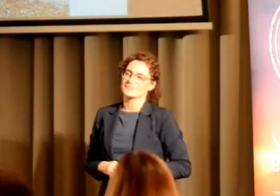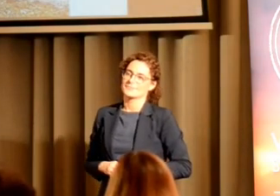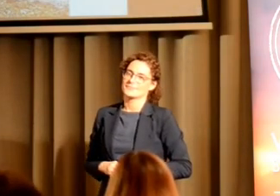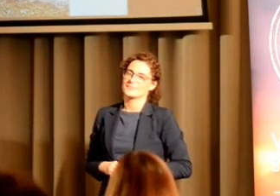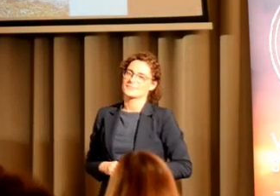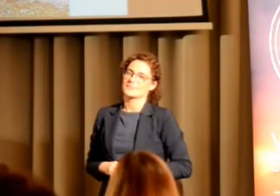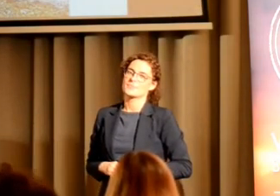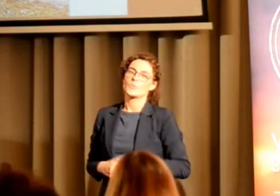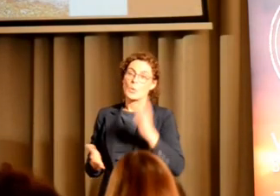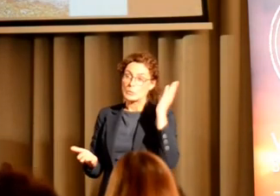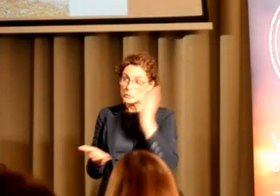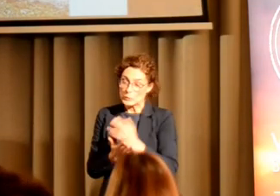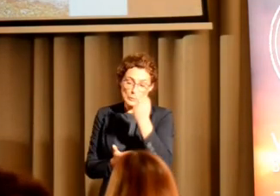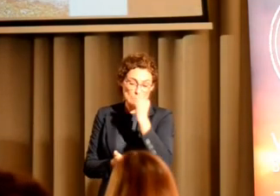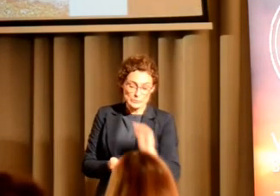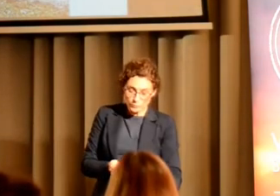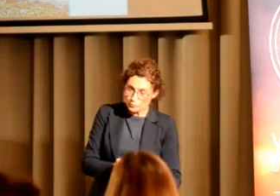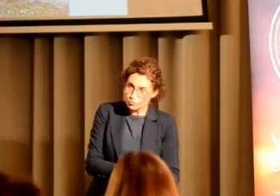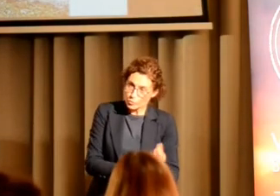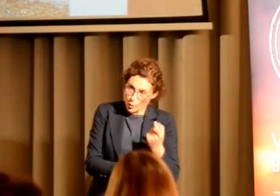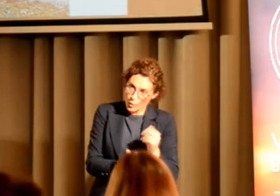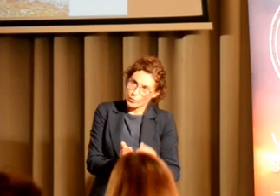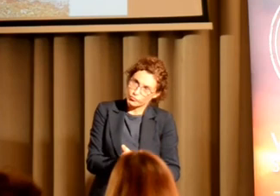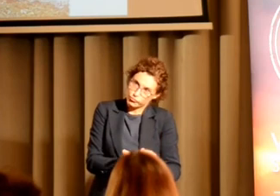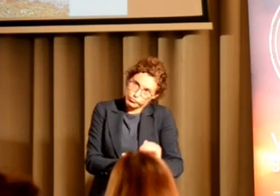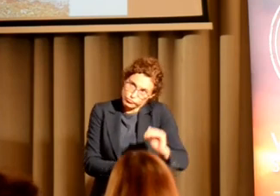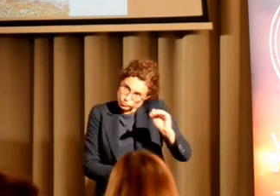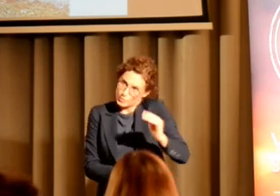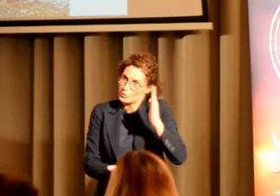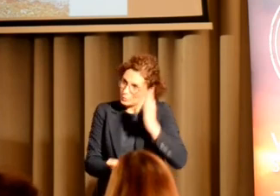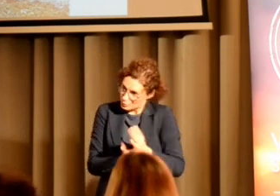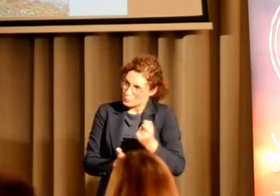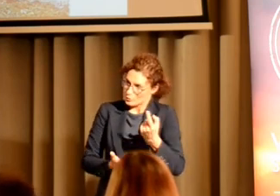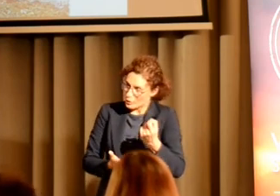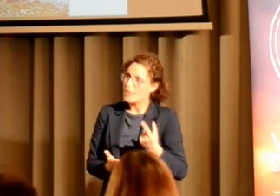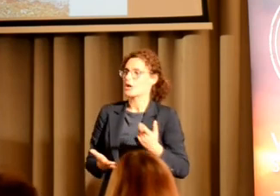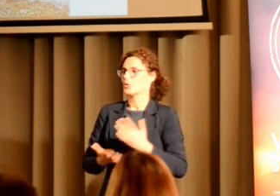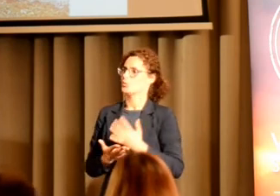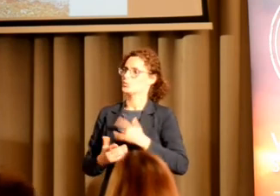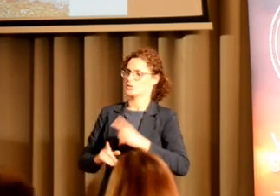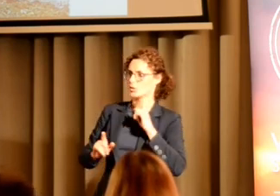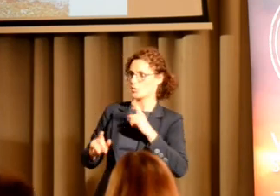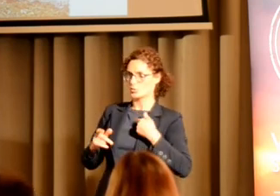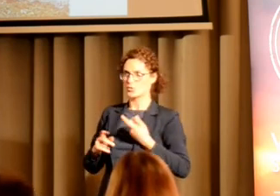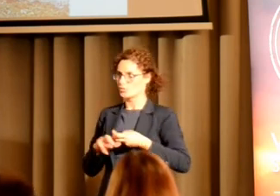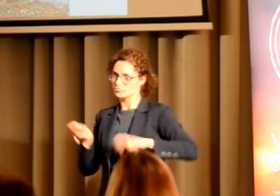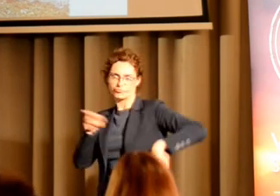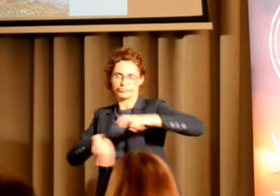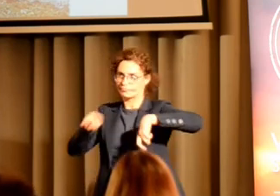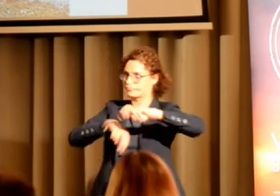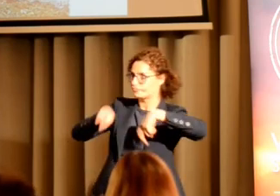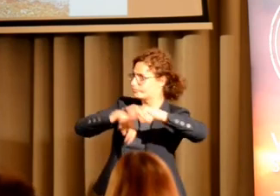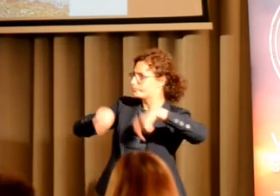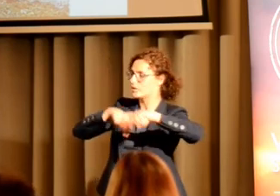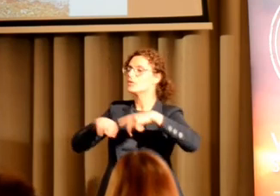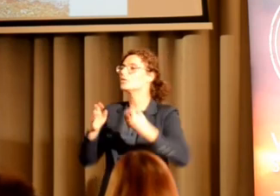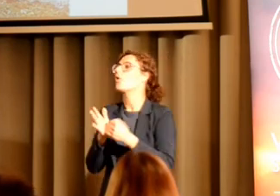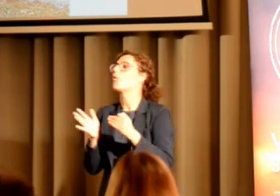Kiedy szczenięta troszeczkę podrosną i no już są rzeczywiście bardzo ruchliwe, to